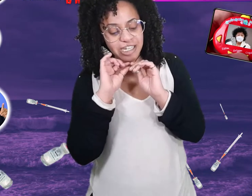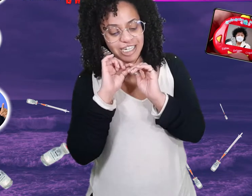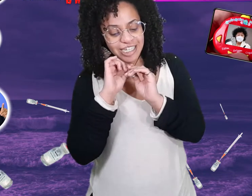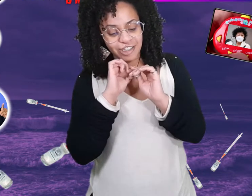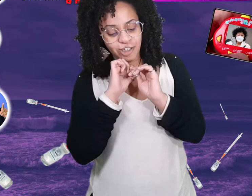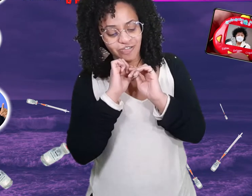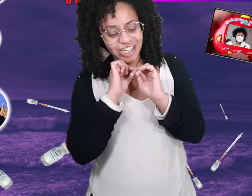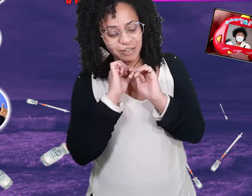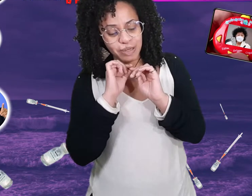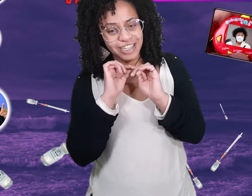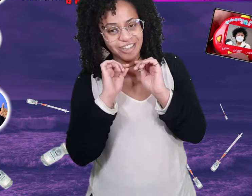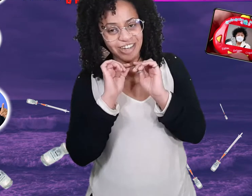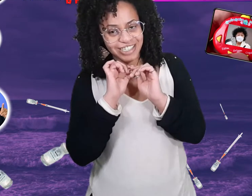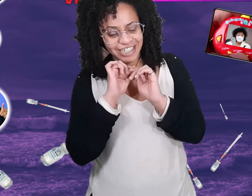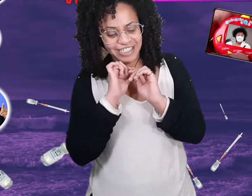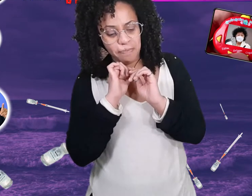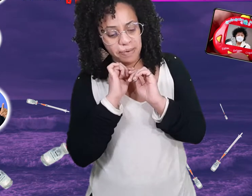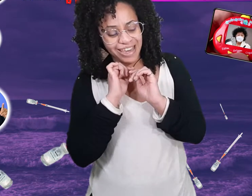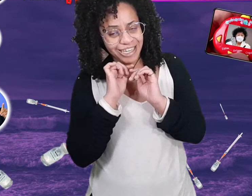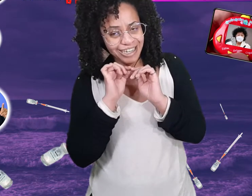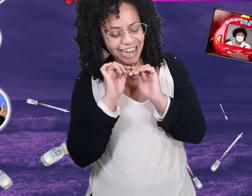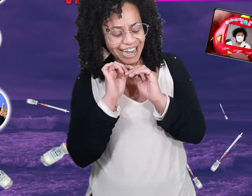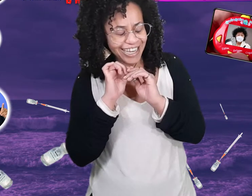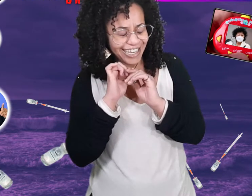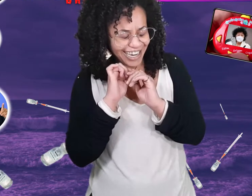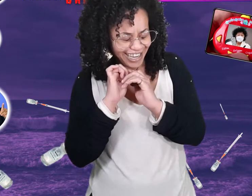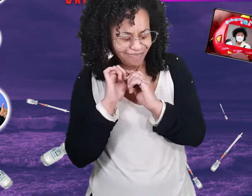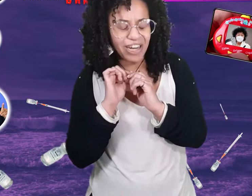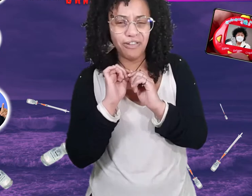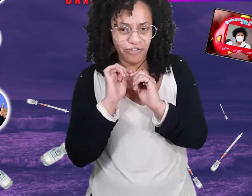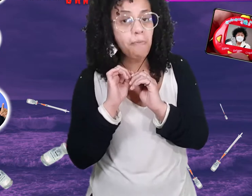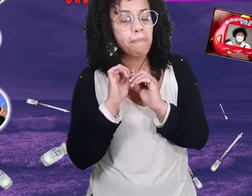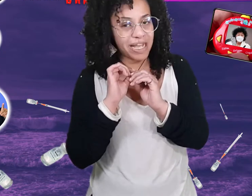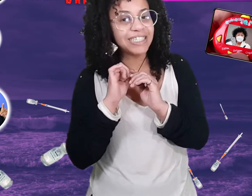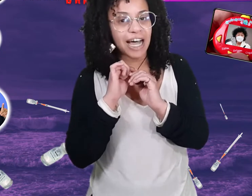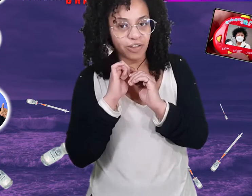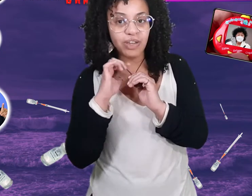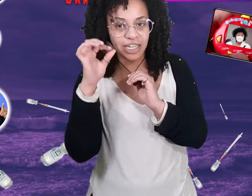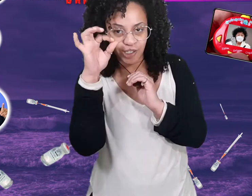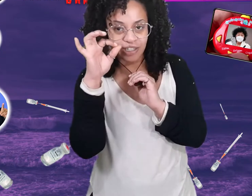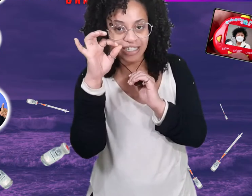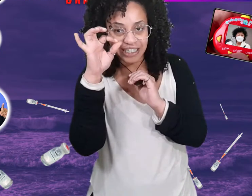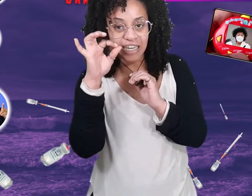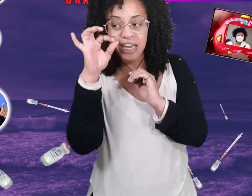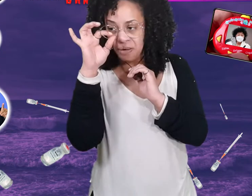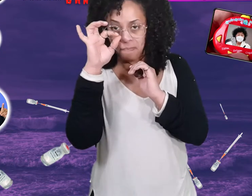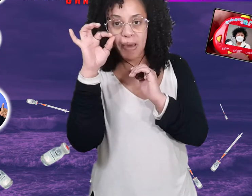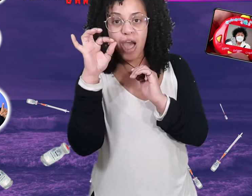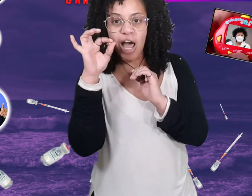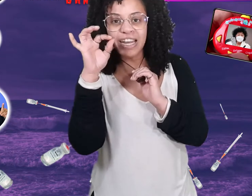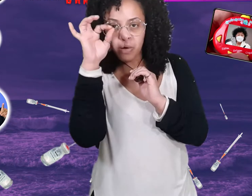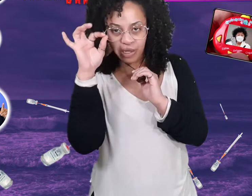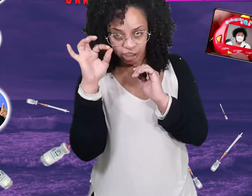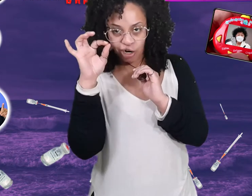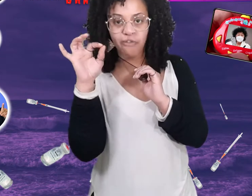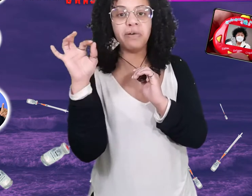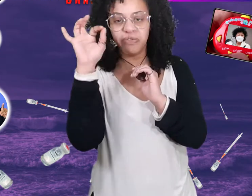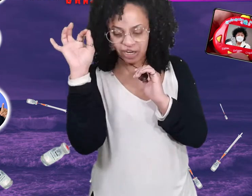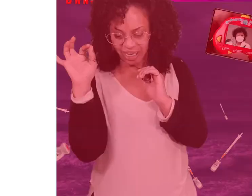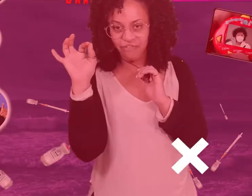imagina se eu tivesse metendo essa na CPI. Ai, ai, ai, mano, foi pesado o início desse BO linguístico. Vamos ver o que, que